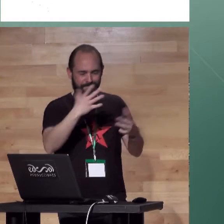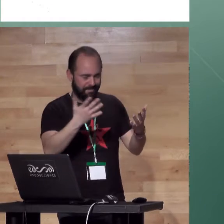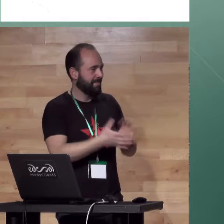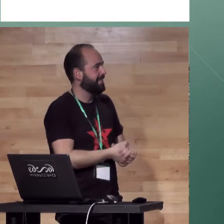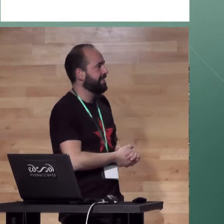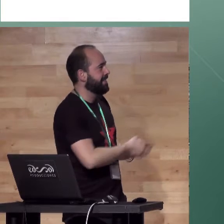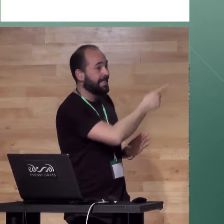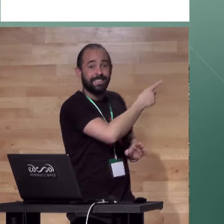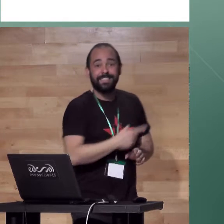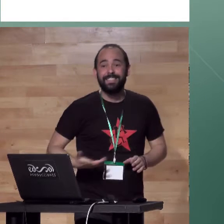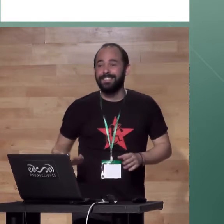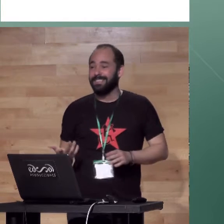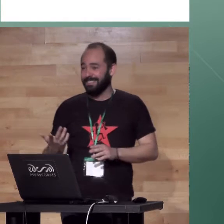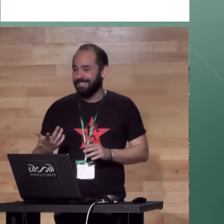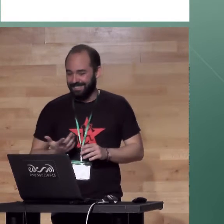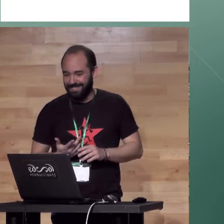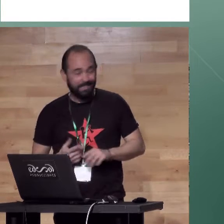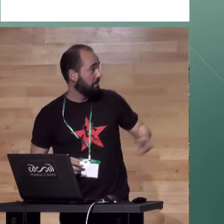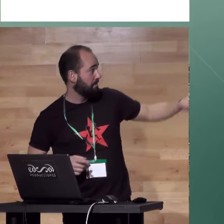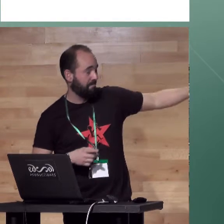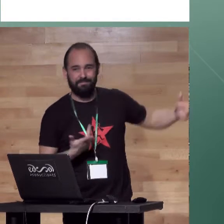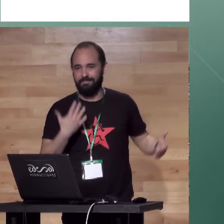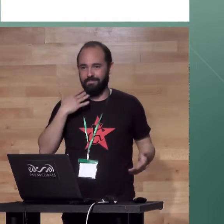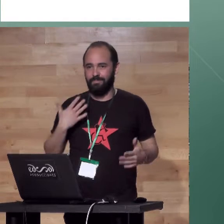Ahora vais a trabajar vosotros.